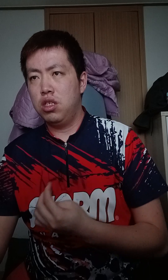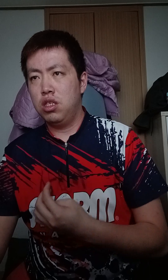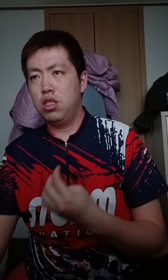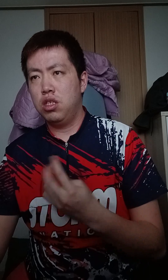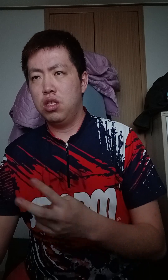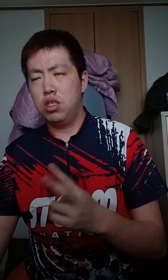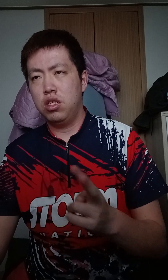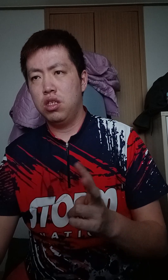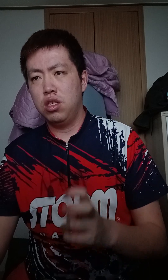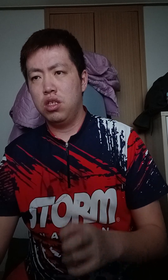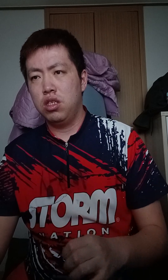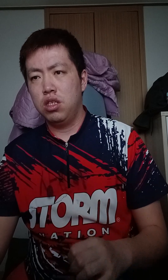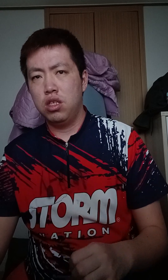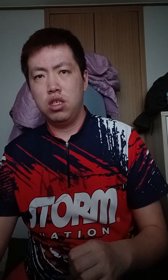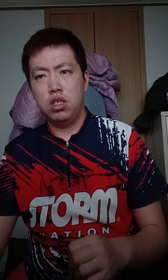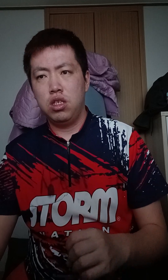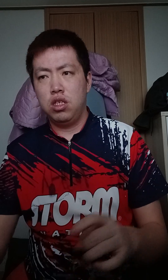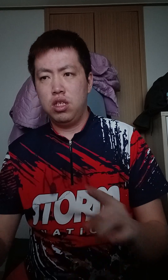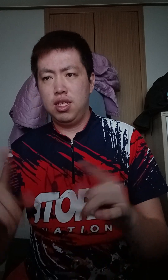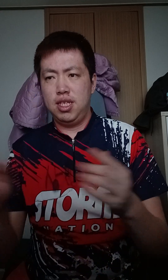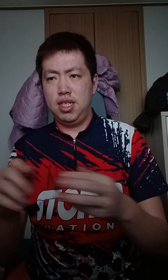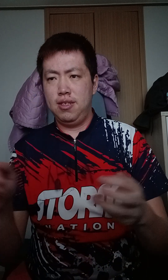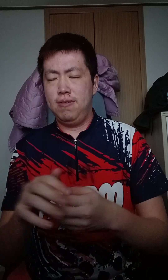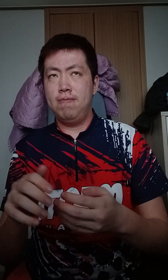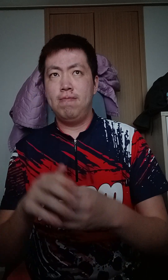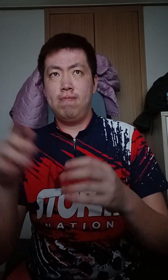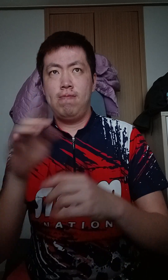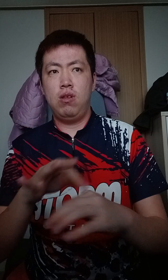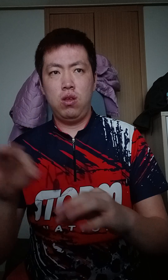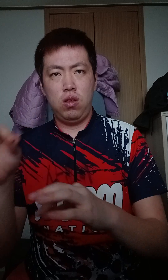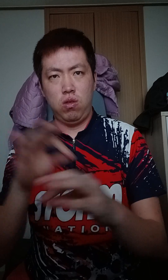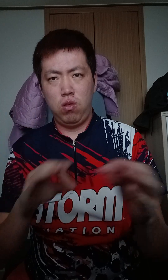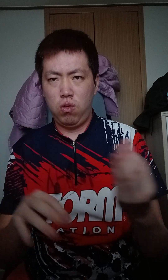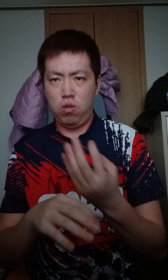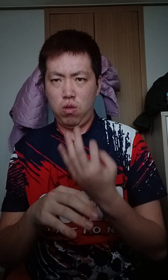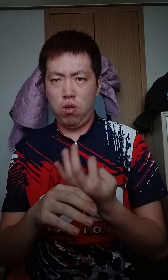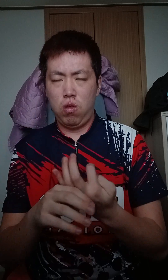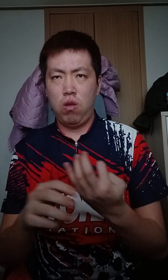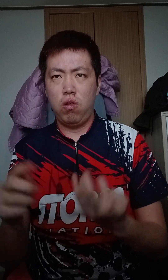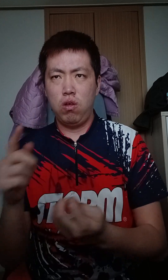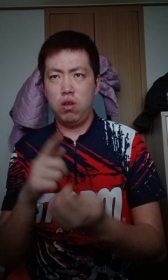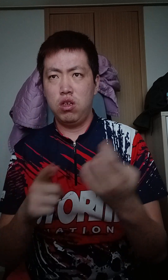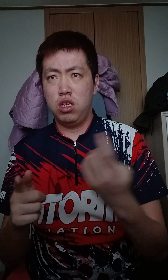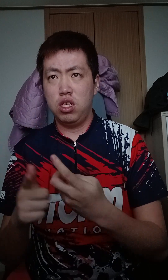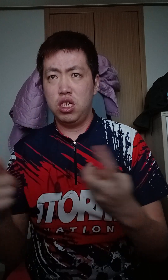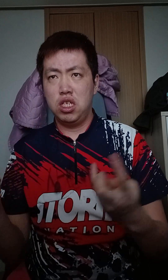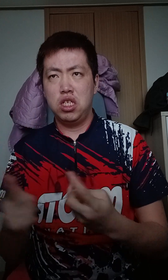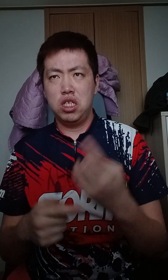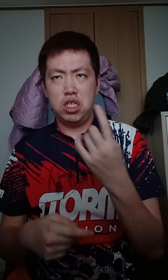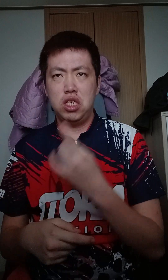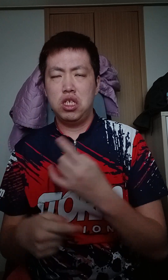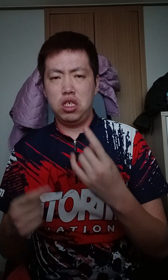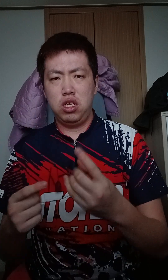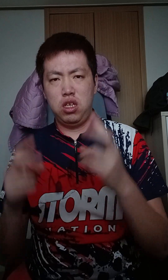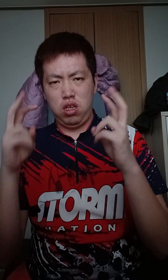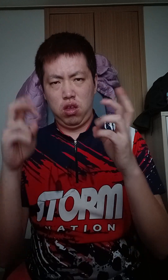있습니다. 하지만 생리현상 해결을 위한 화장실도 편하게 다니지 못하는 게 우리나라 장애인들의 현실입니다.